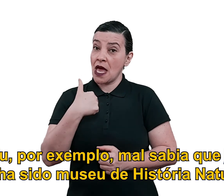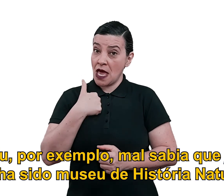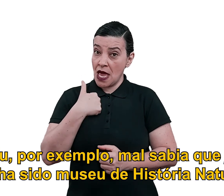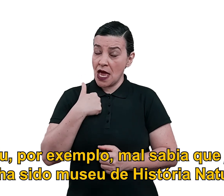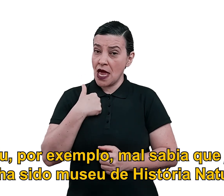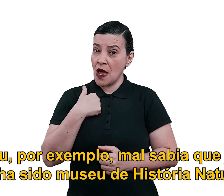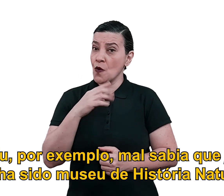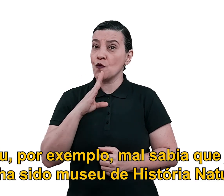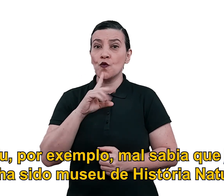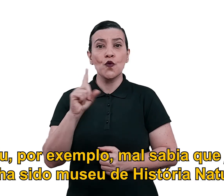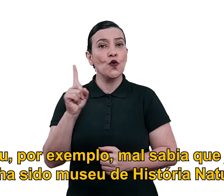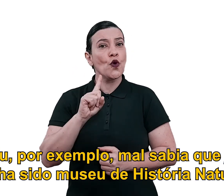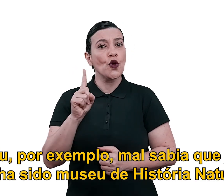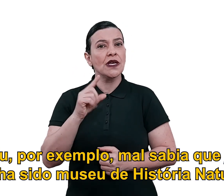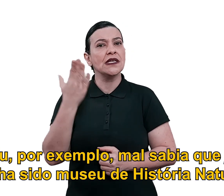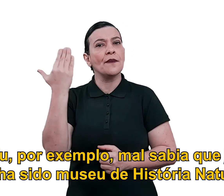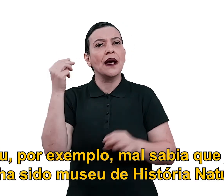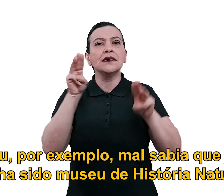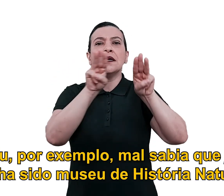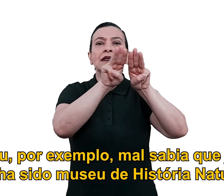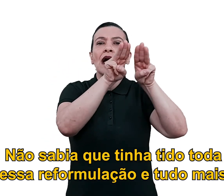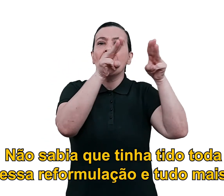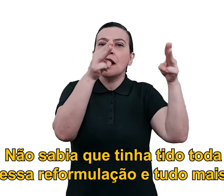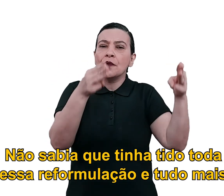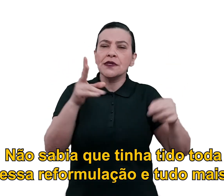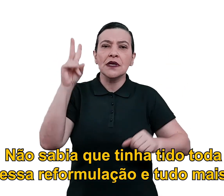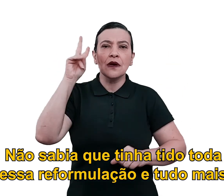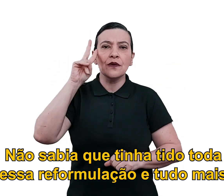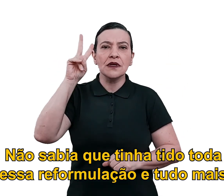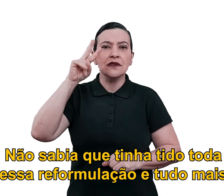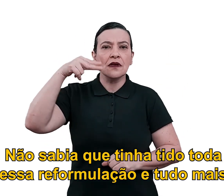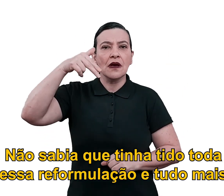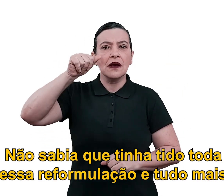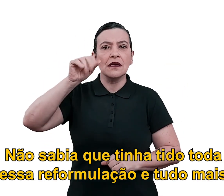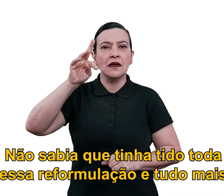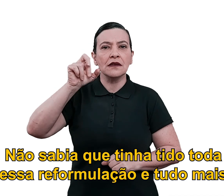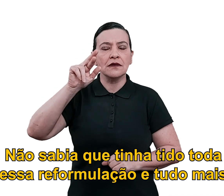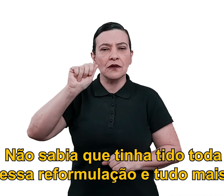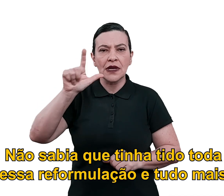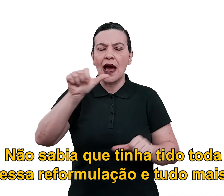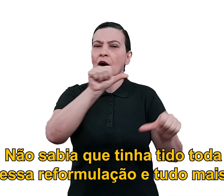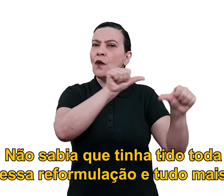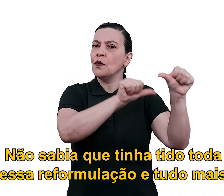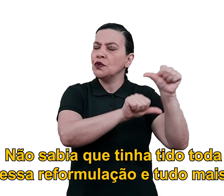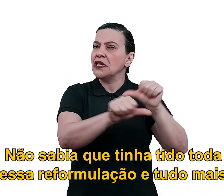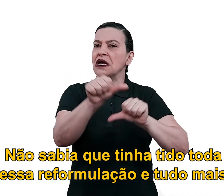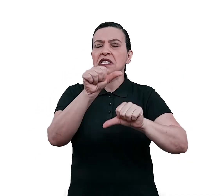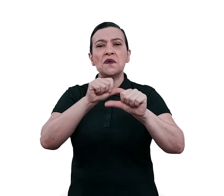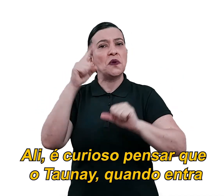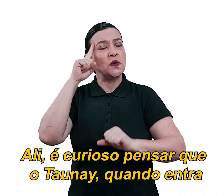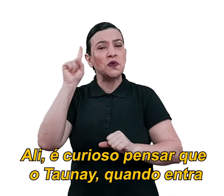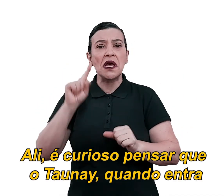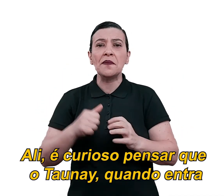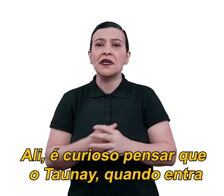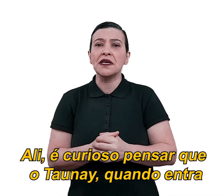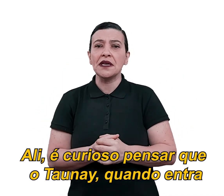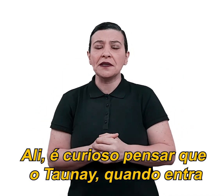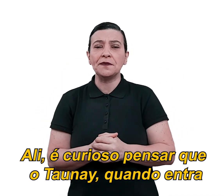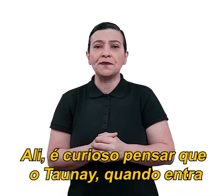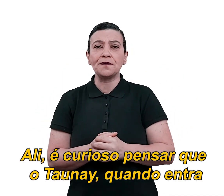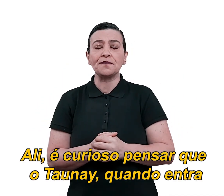por exemplo, mal sabia que já tinha sido um museu de história natural. Eu não sabia que tinha tido toda essa reformulação e tudo mais. Mas